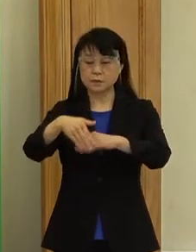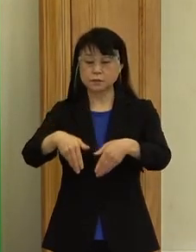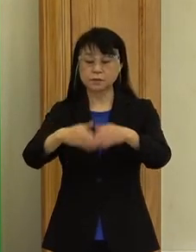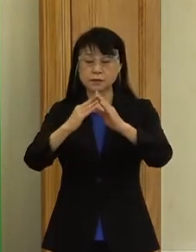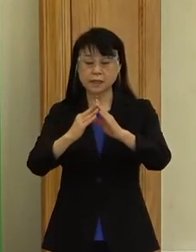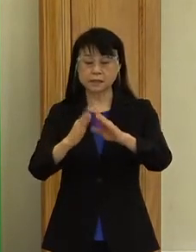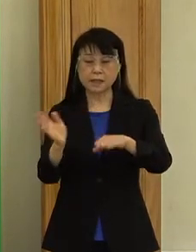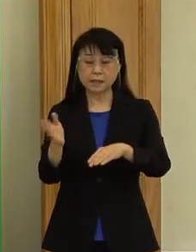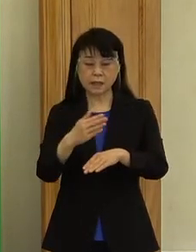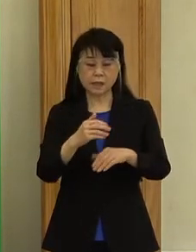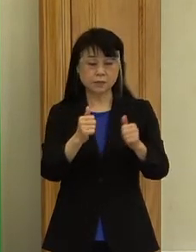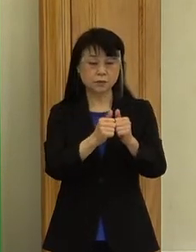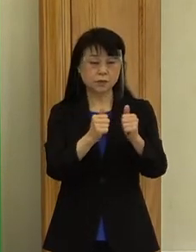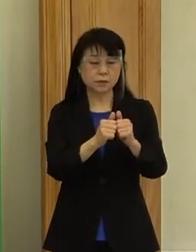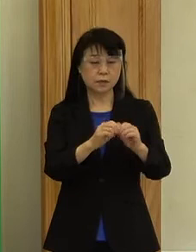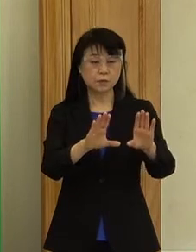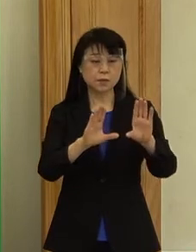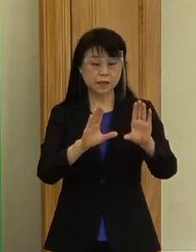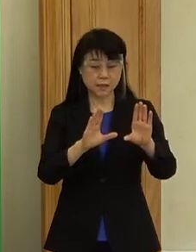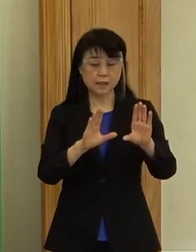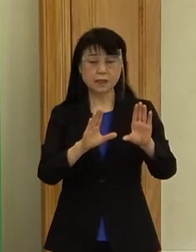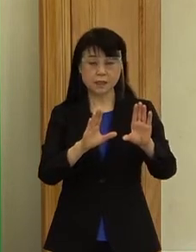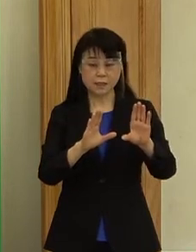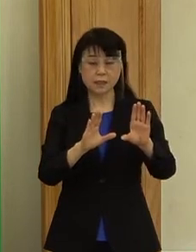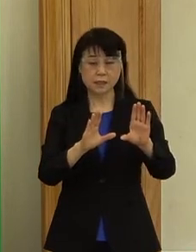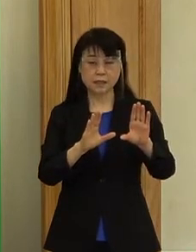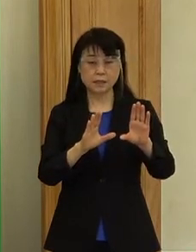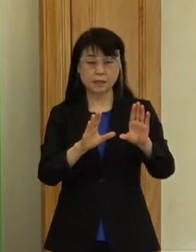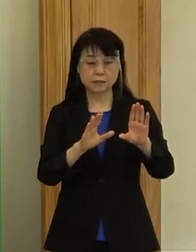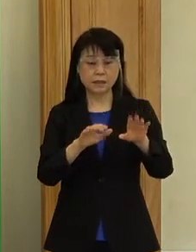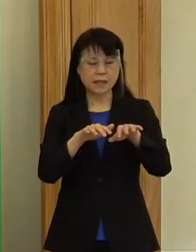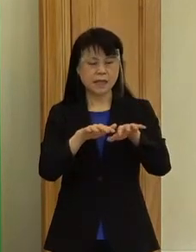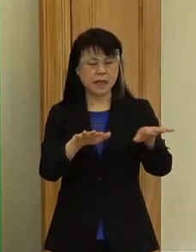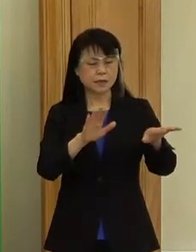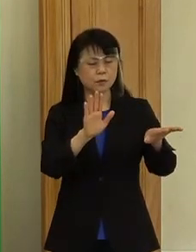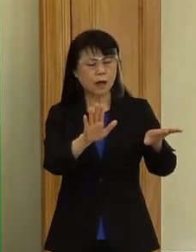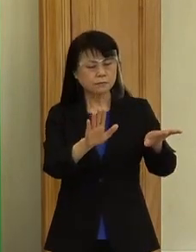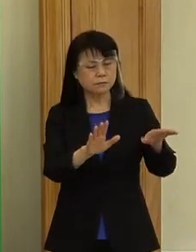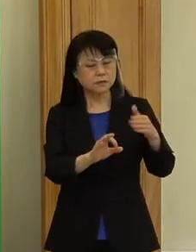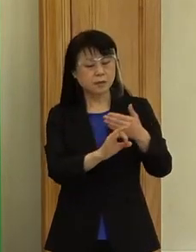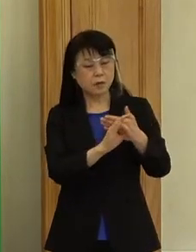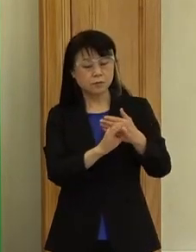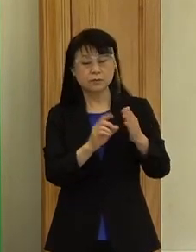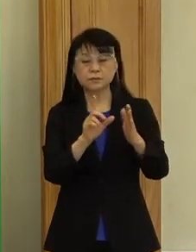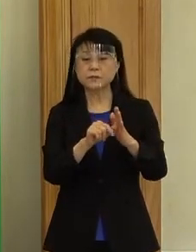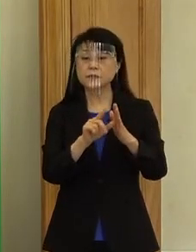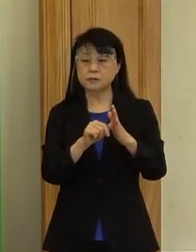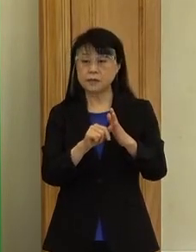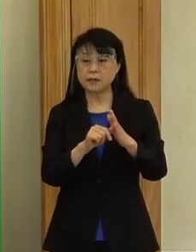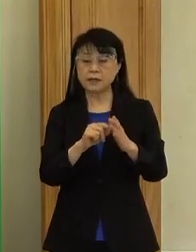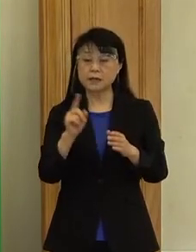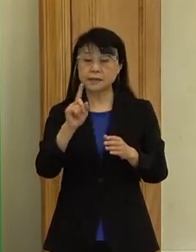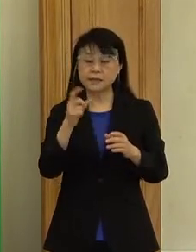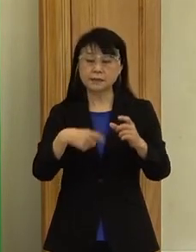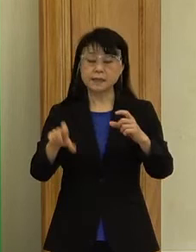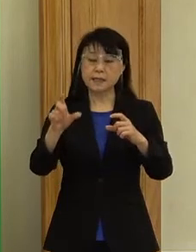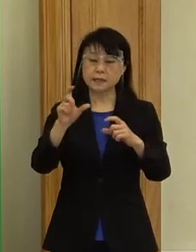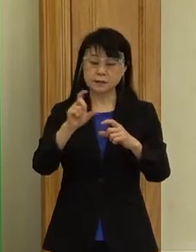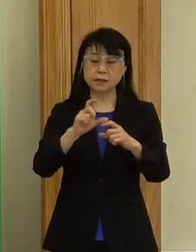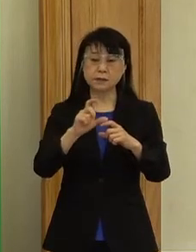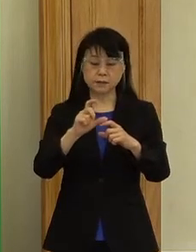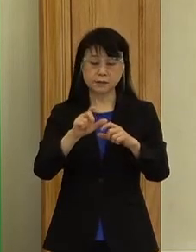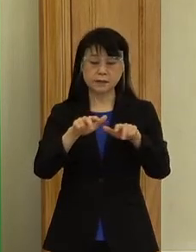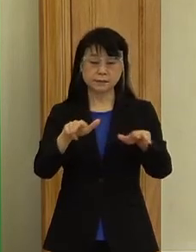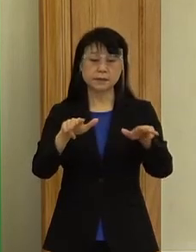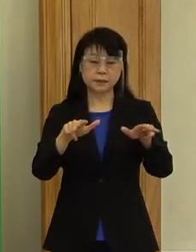相談を受けた上で、やっぱりその非常になんか影響が起きそうだというような判断だった場合は、何かこうさらにこう